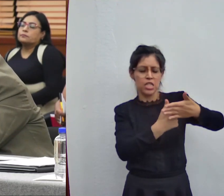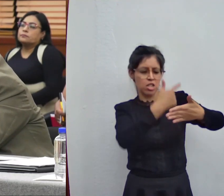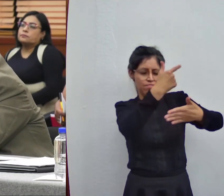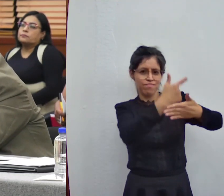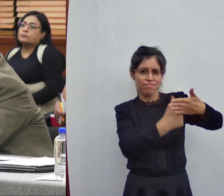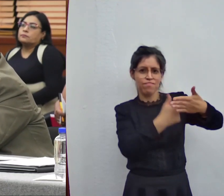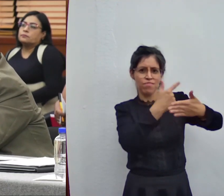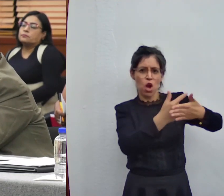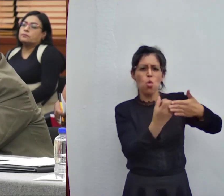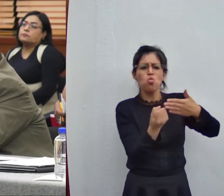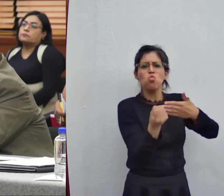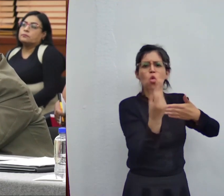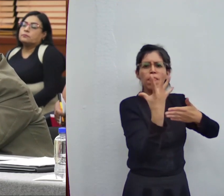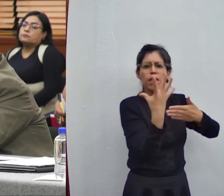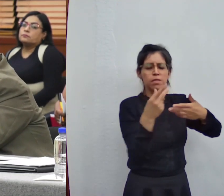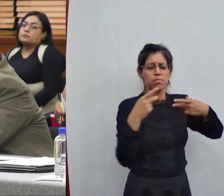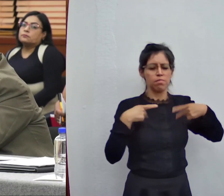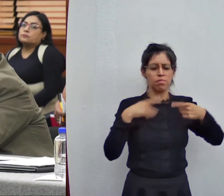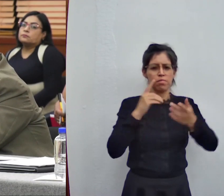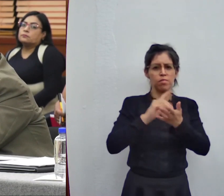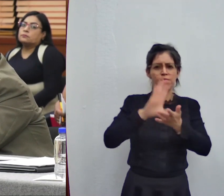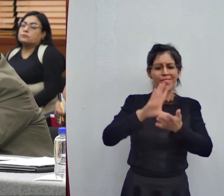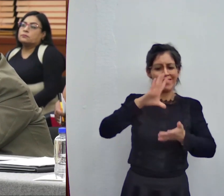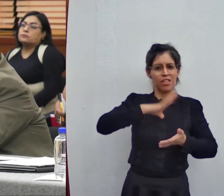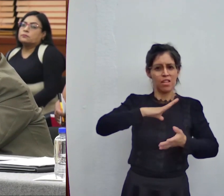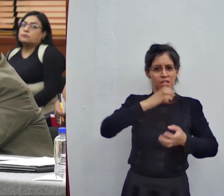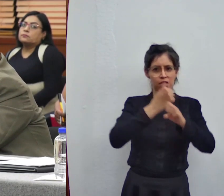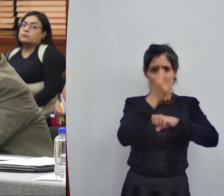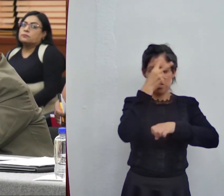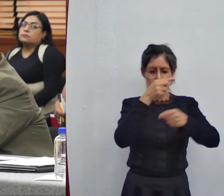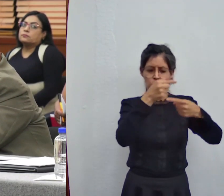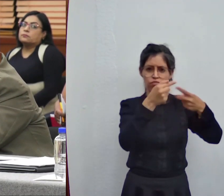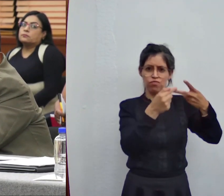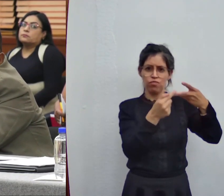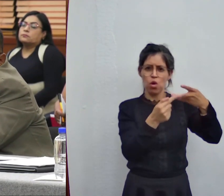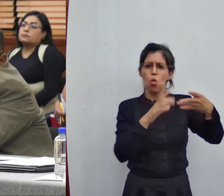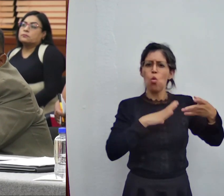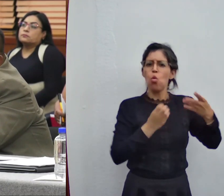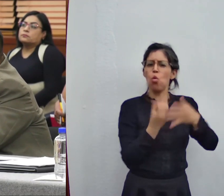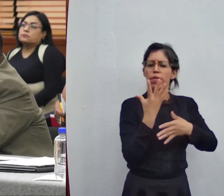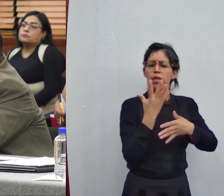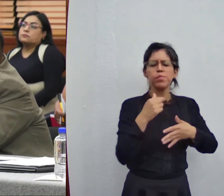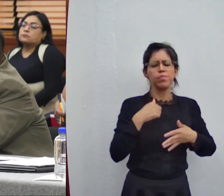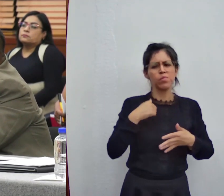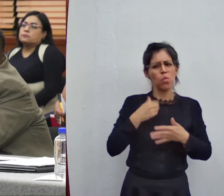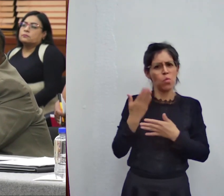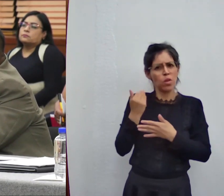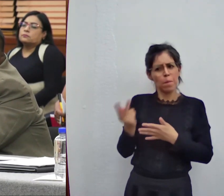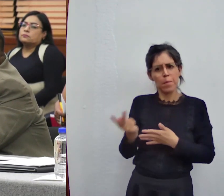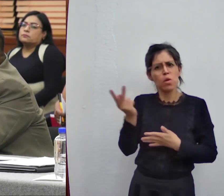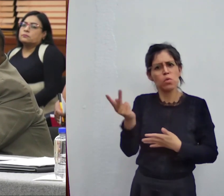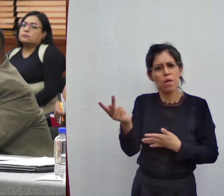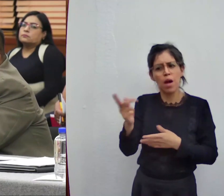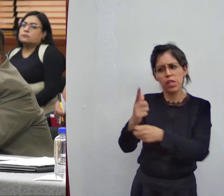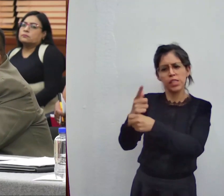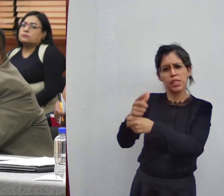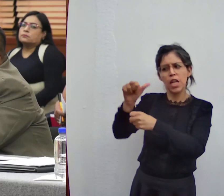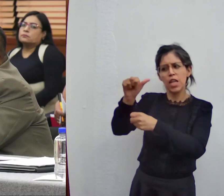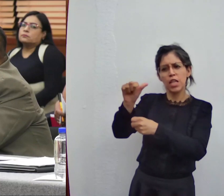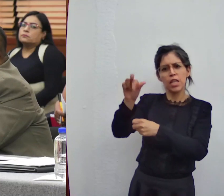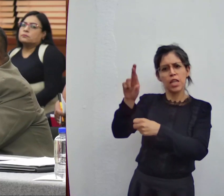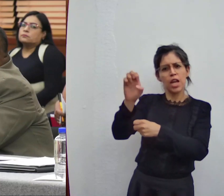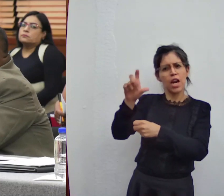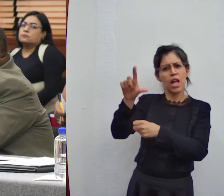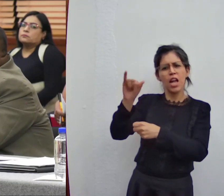las personas incapacitadas. Escuchaba hace un momento a la licenciada Areli aquí a mi izquierda que se